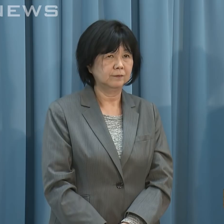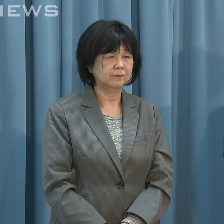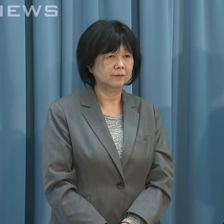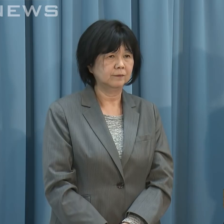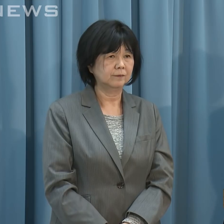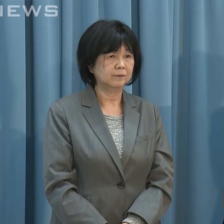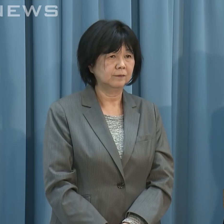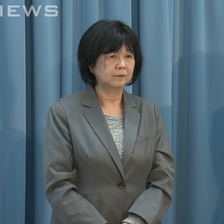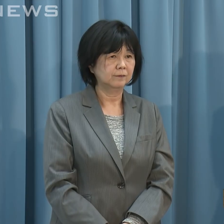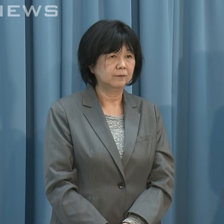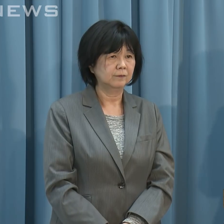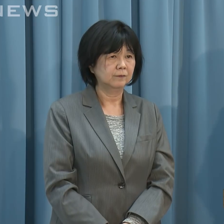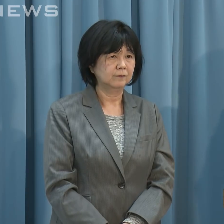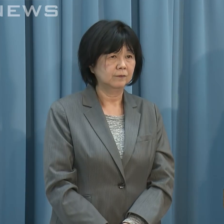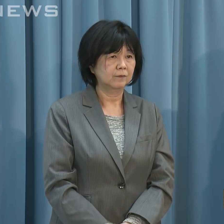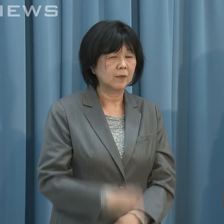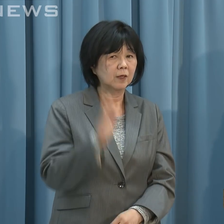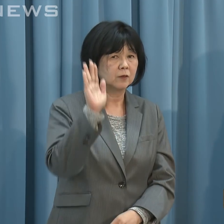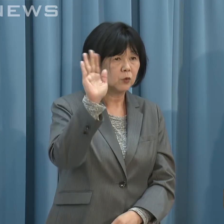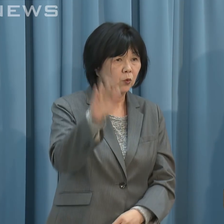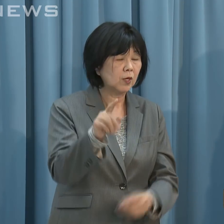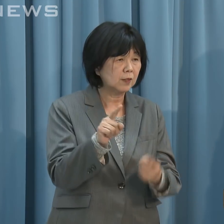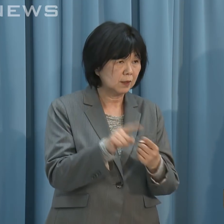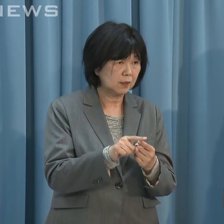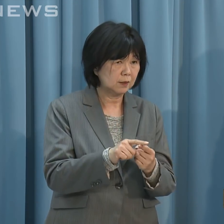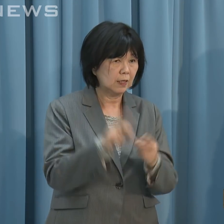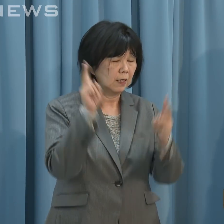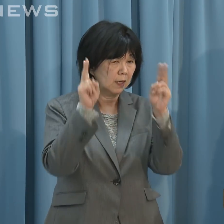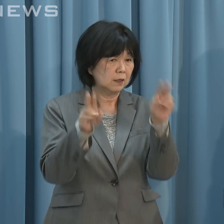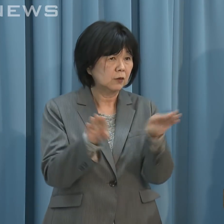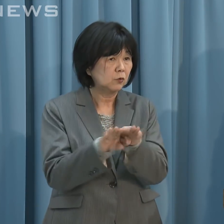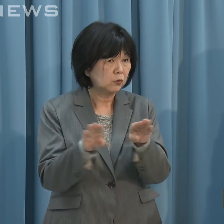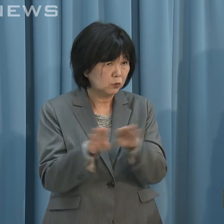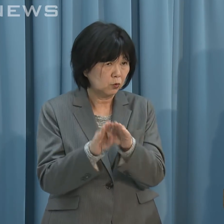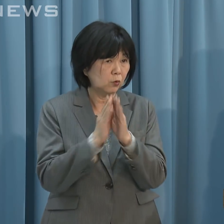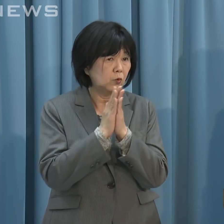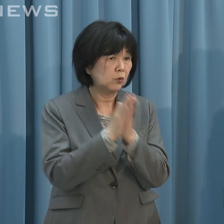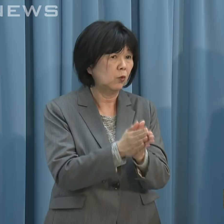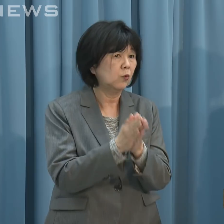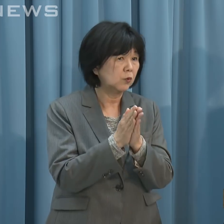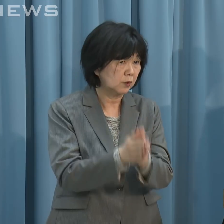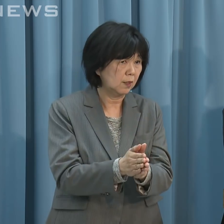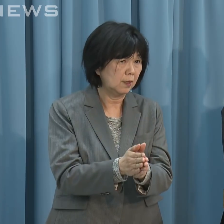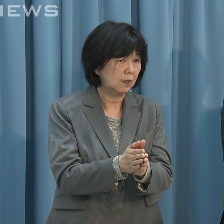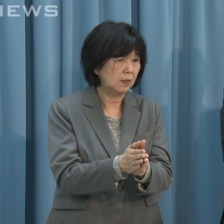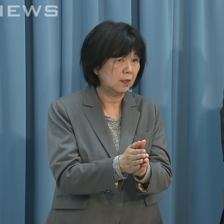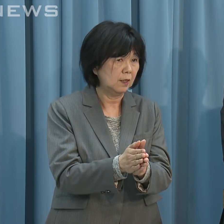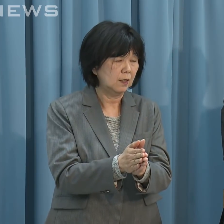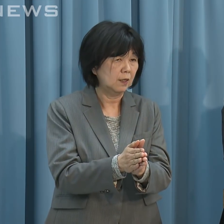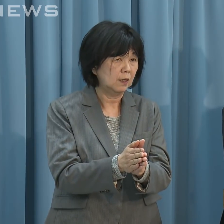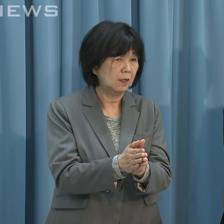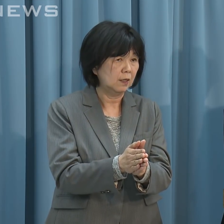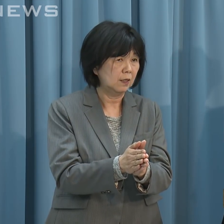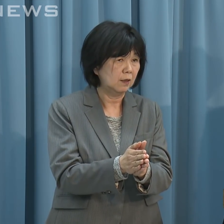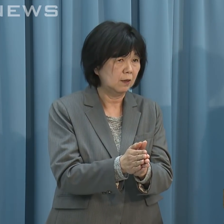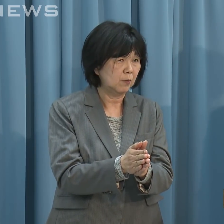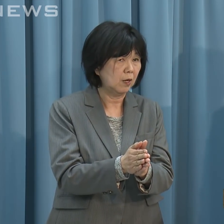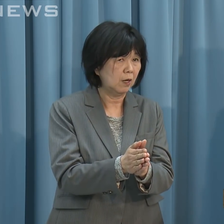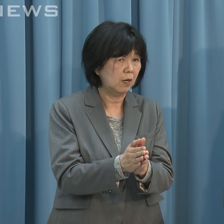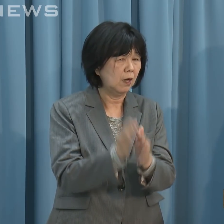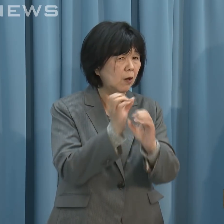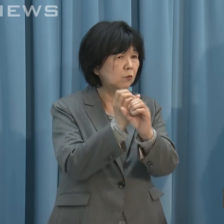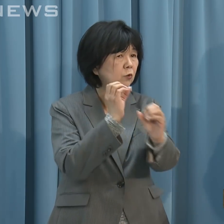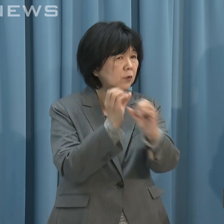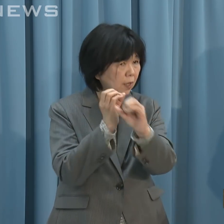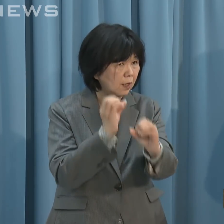はい、将来的な休業要請、はい、先ほど説明を出せた発言されたと思うんですけれども、大胸のその目処、実に関し